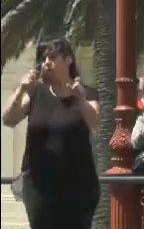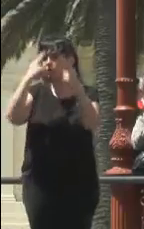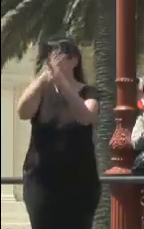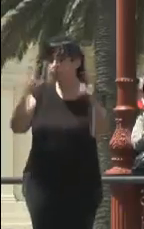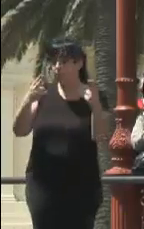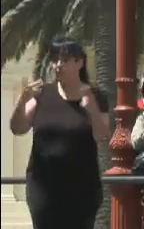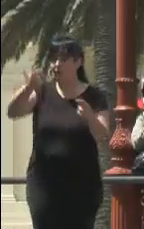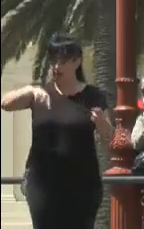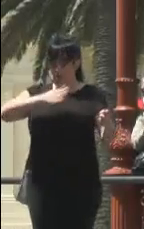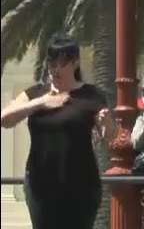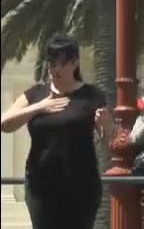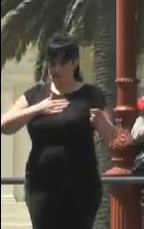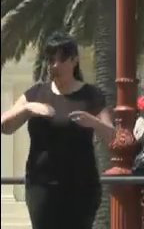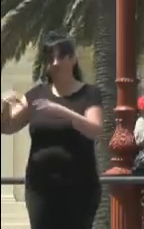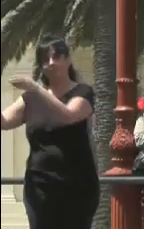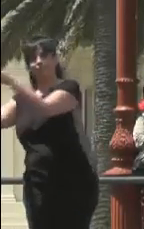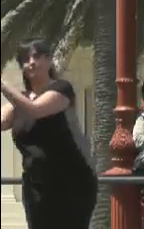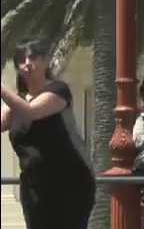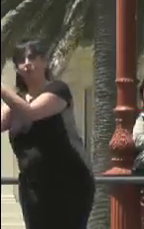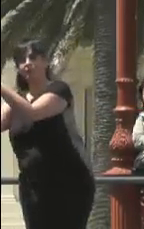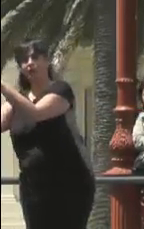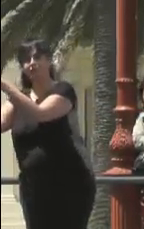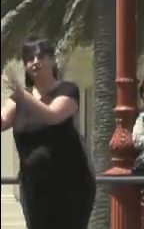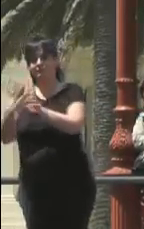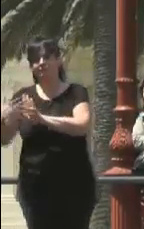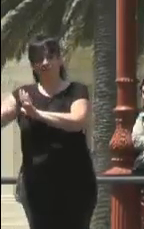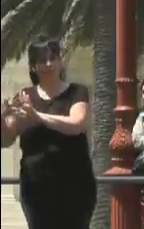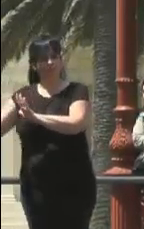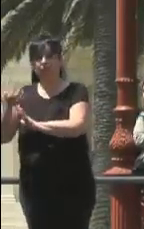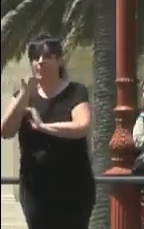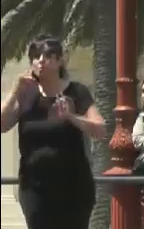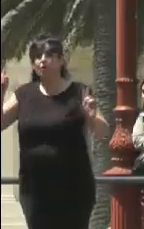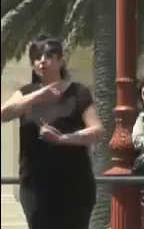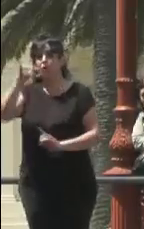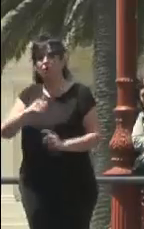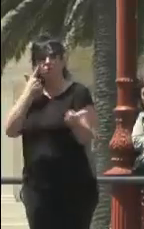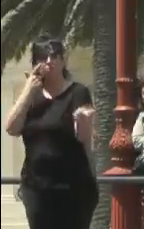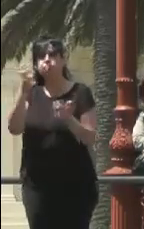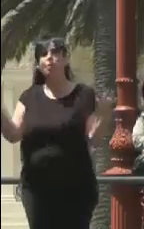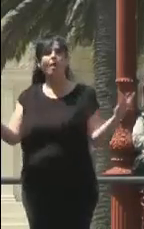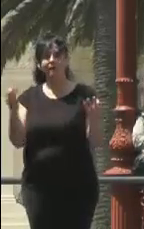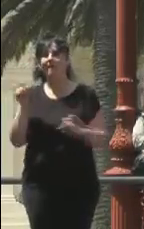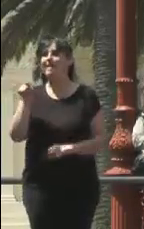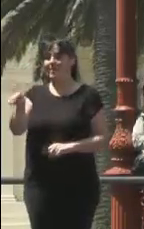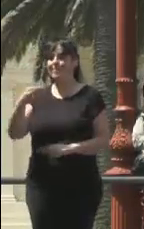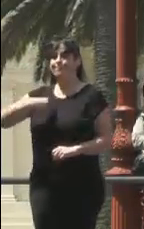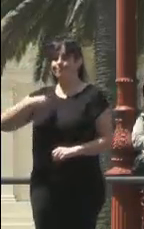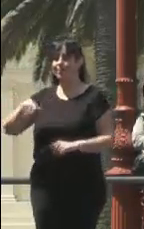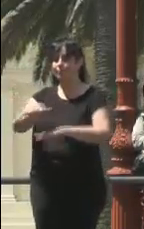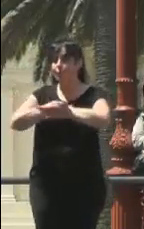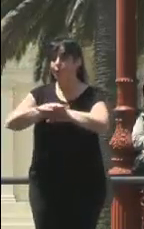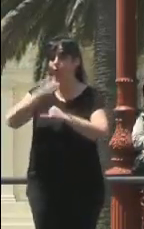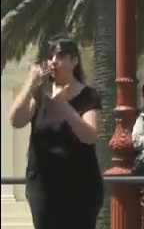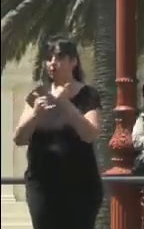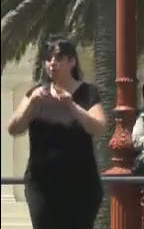una minoría, a una oligarquía para la que gobiernan. Y si la crisis ha puesto algo de manifiesto, es precisamente eso, es precisamente un gobierno que